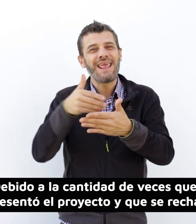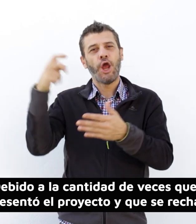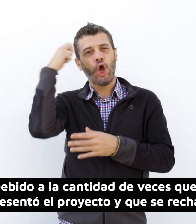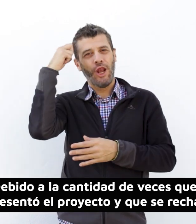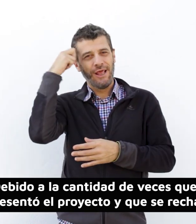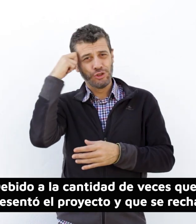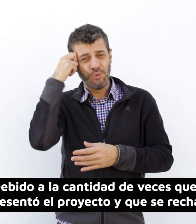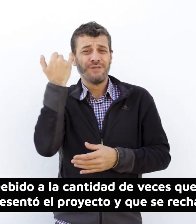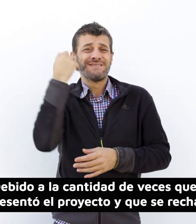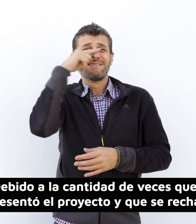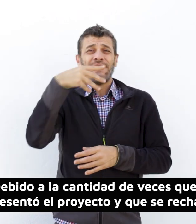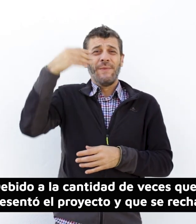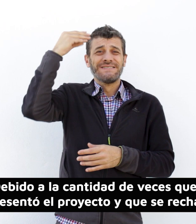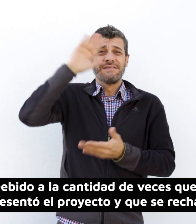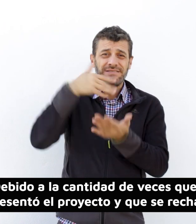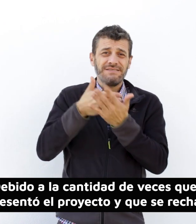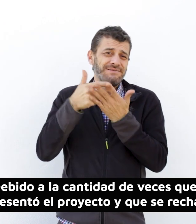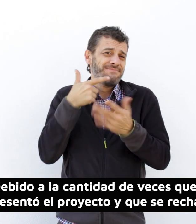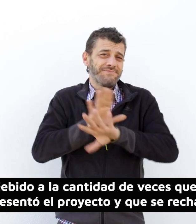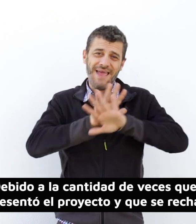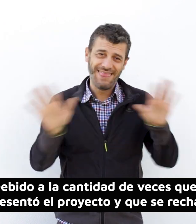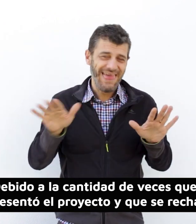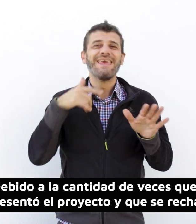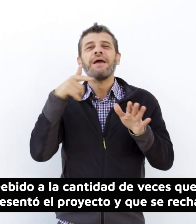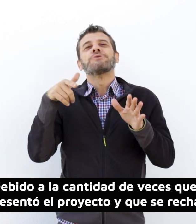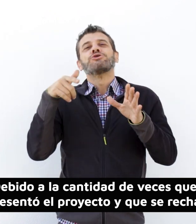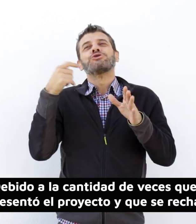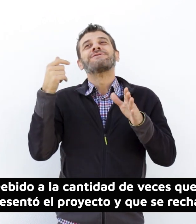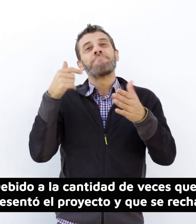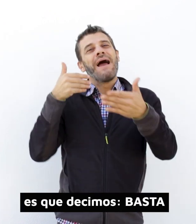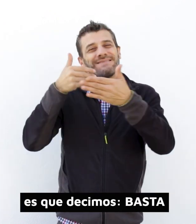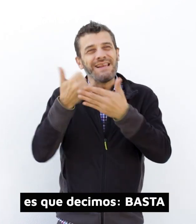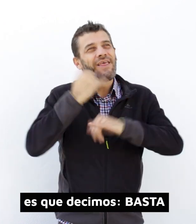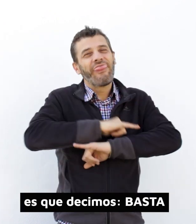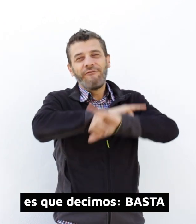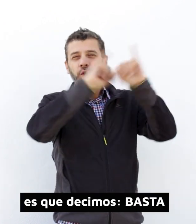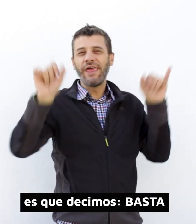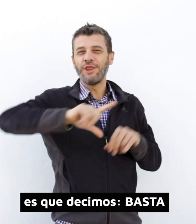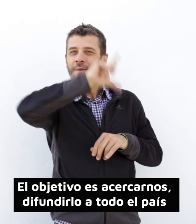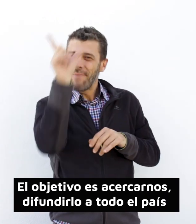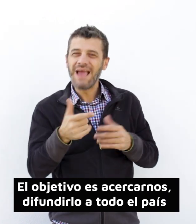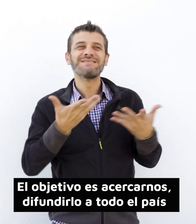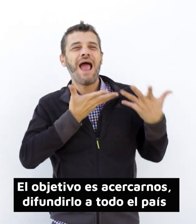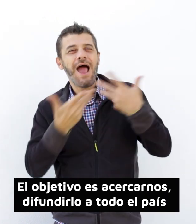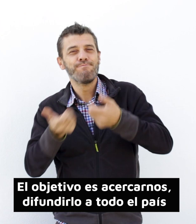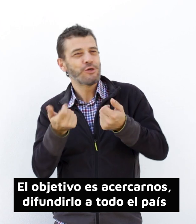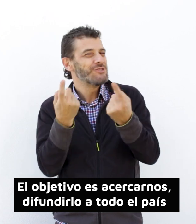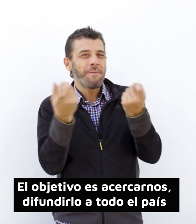Debido a la cantidad de veces que se presentó el proyecto y que se rechazó, es que decimos basta. El objetivo es acercarnos,